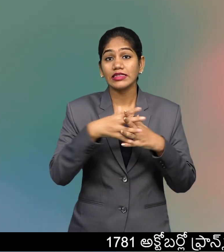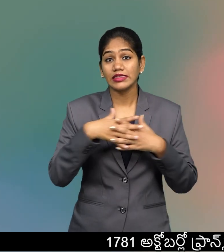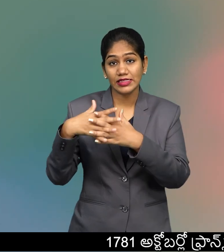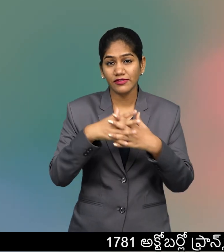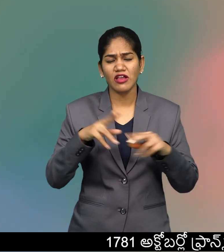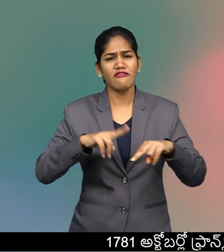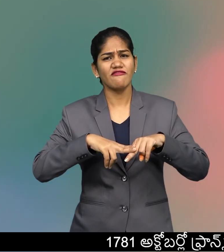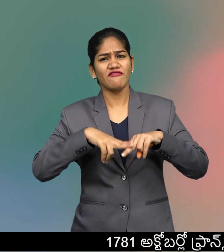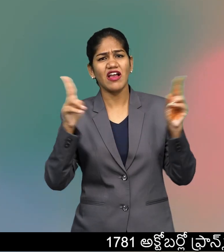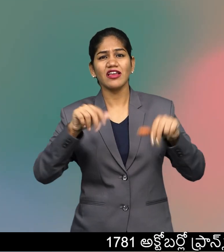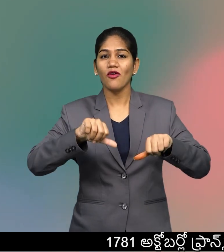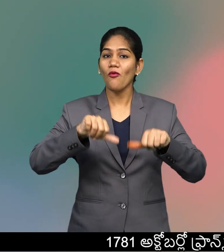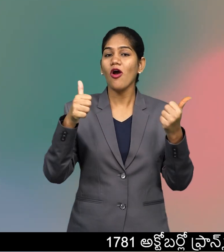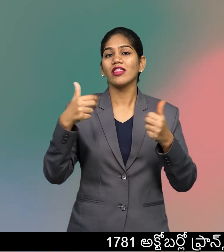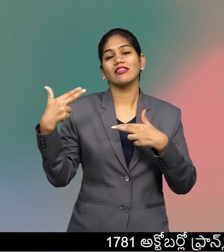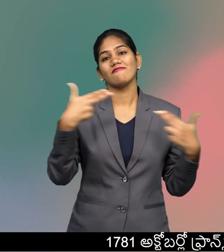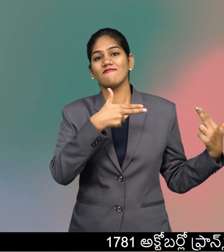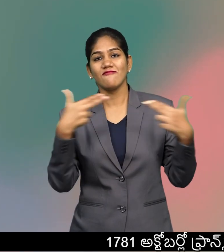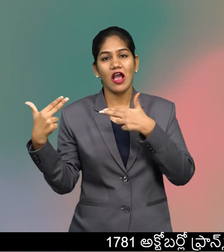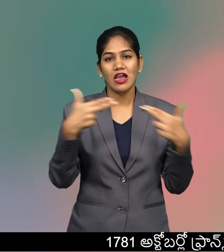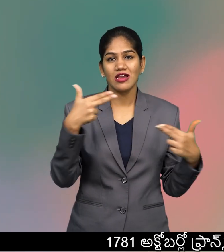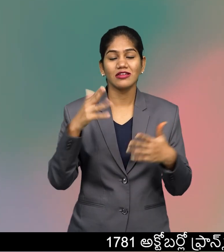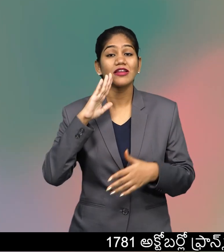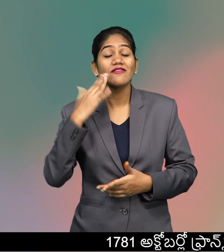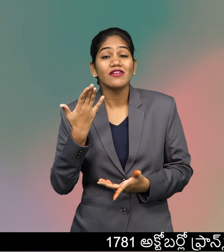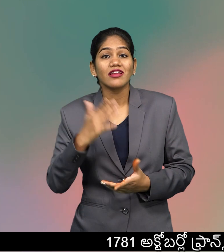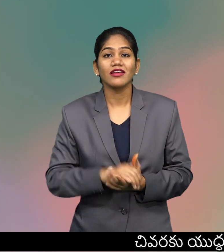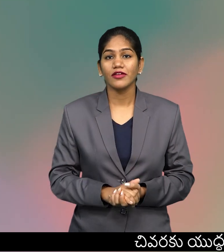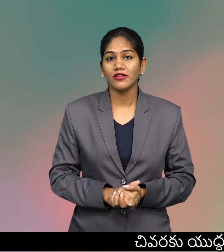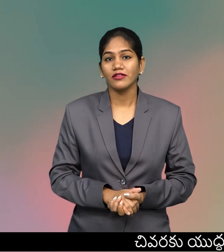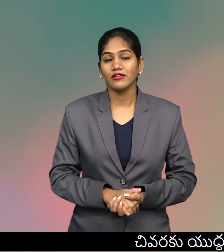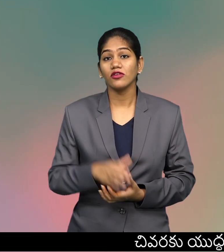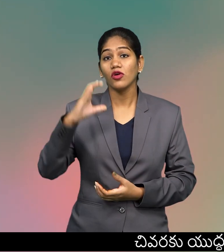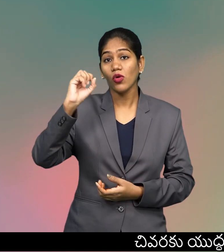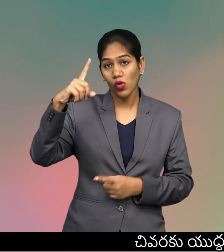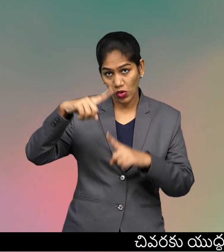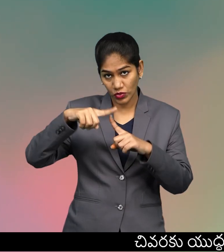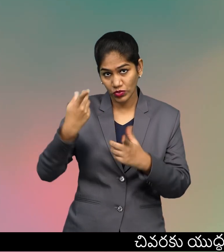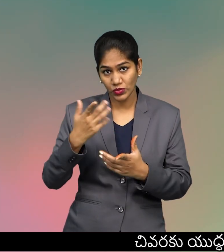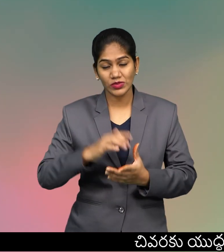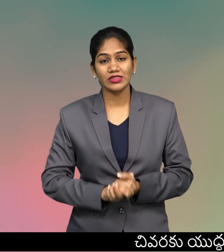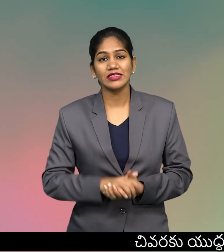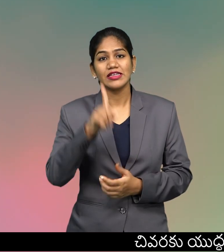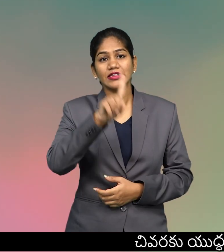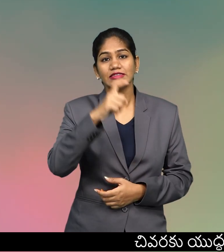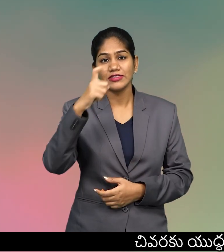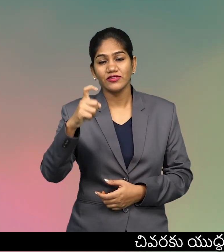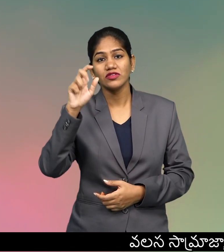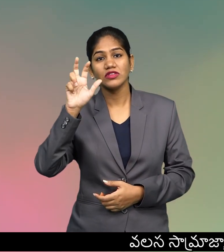1781 అక్టోబర్లో ఫ్రాన్స్ సైనిక సహాయంతో అమెరికన్లు చివరకు యుద్ధంలో విజయం సాధించారు.